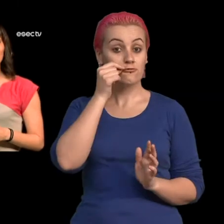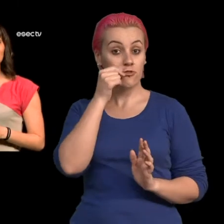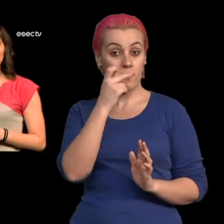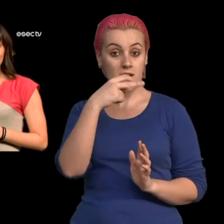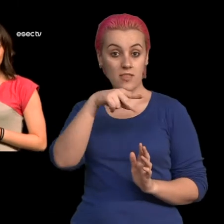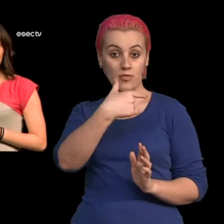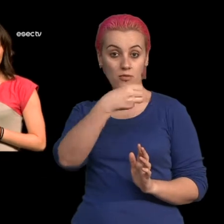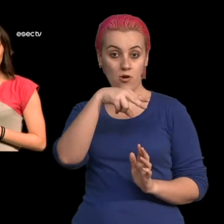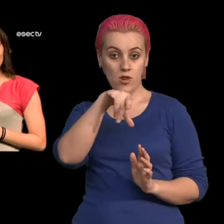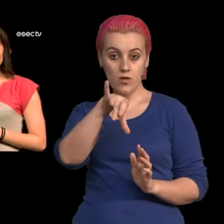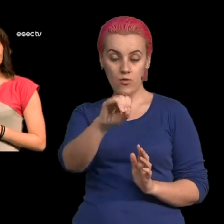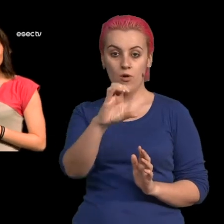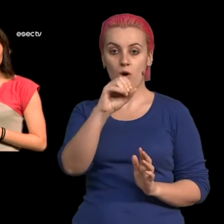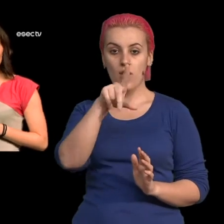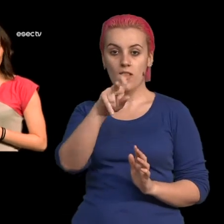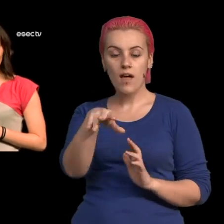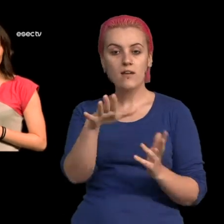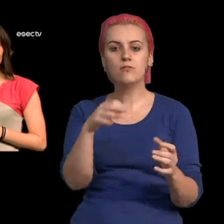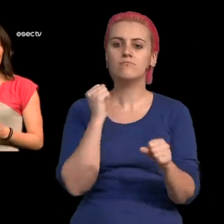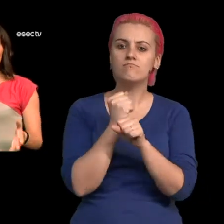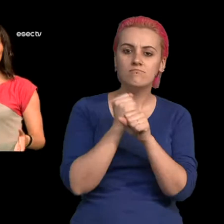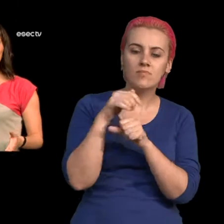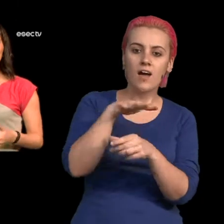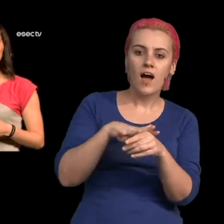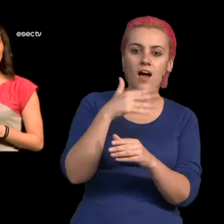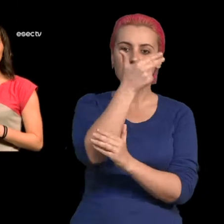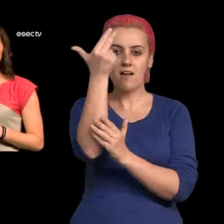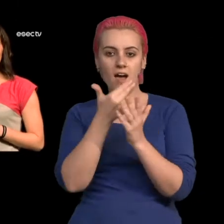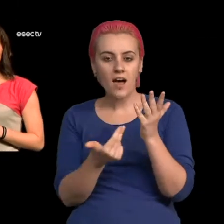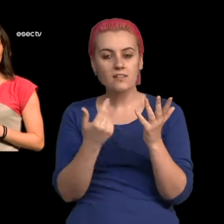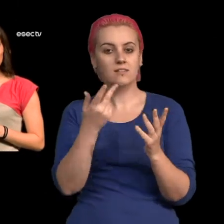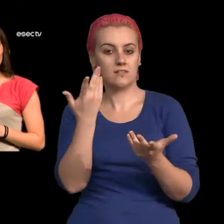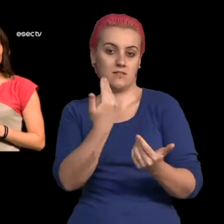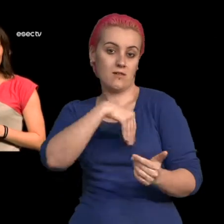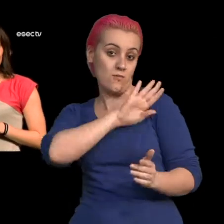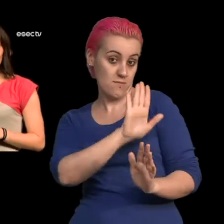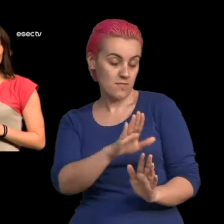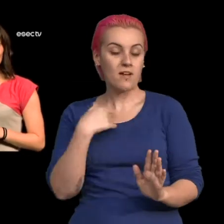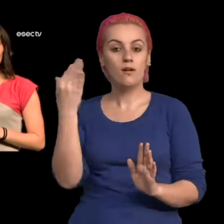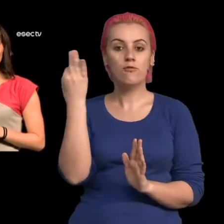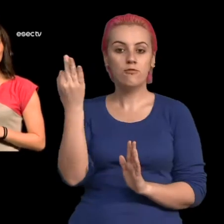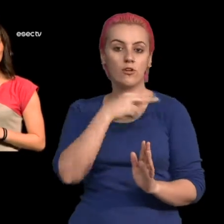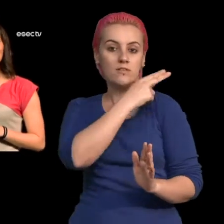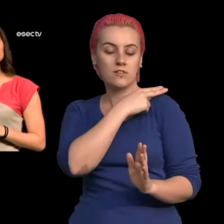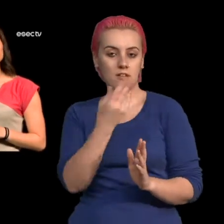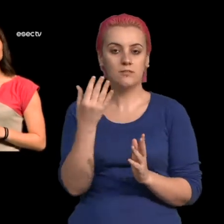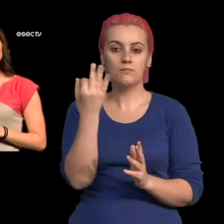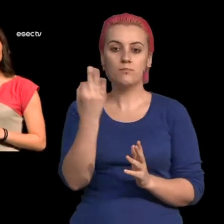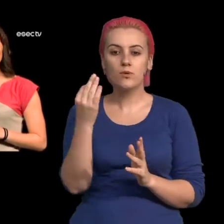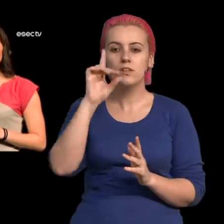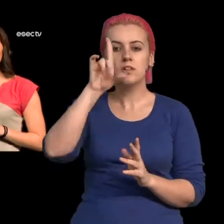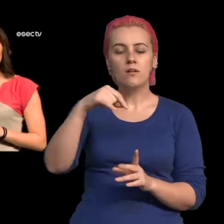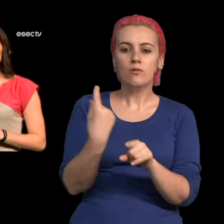António Olaio é artista plástico e vive em Coimbra. Estudou na Faculdade de Belas Artes do Porto e desde cedo utilizou o